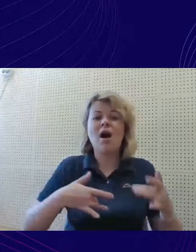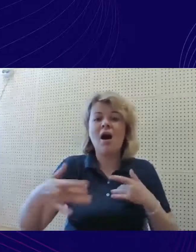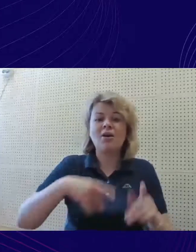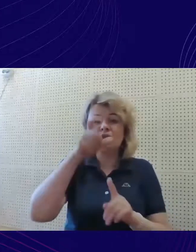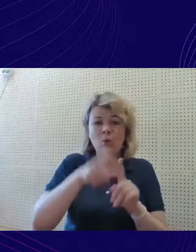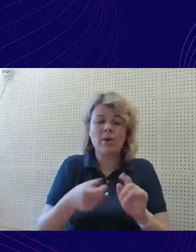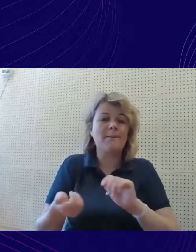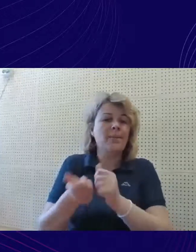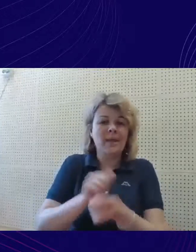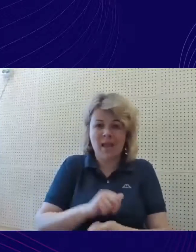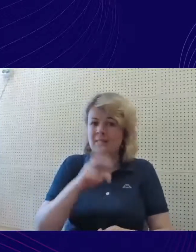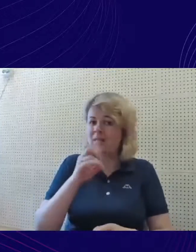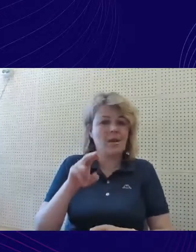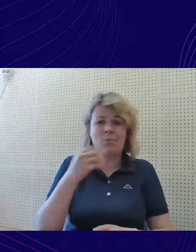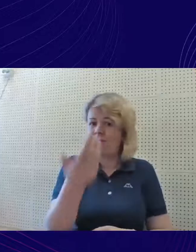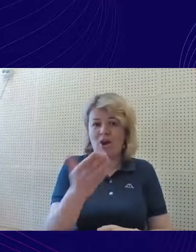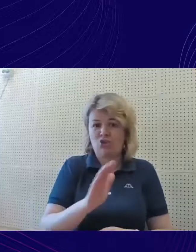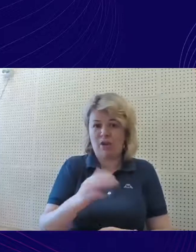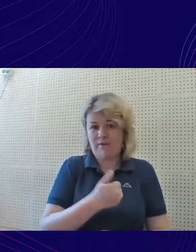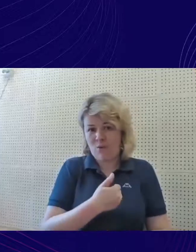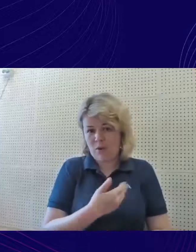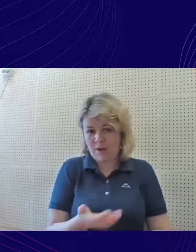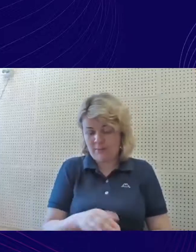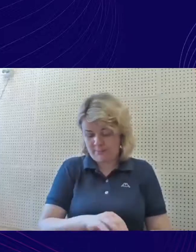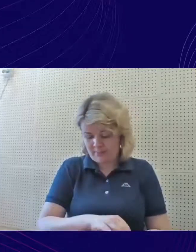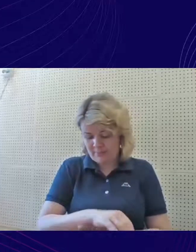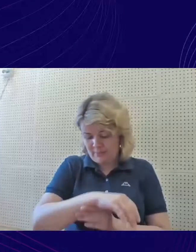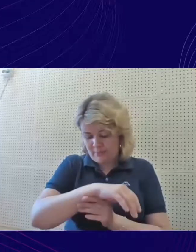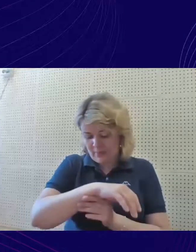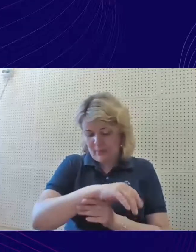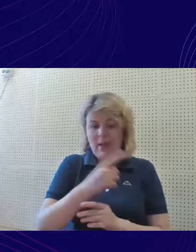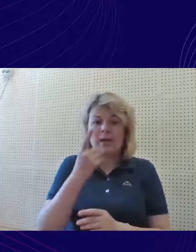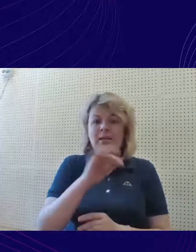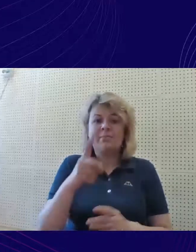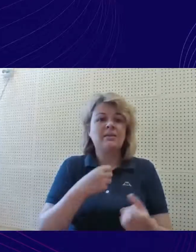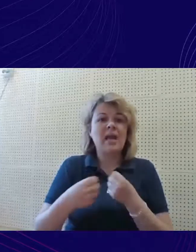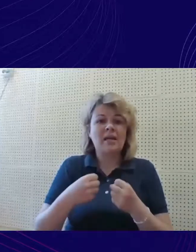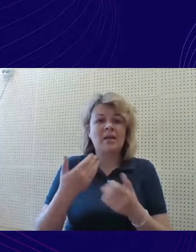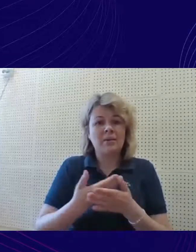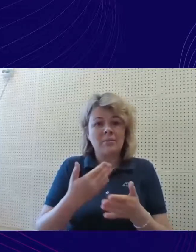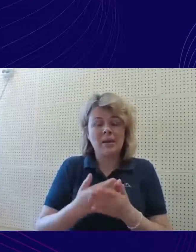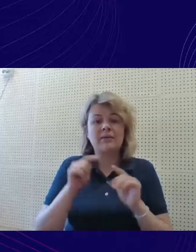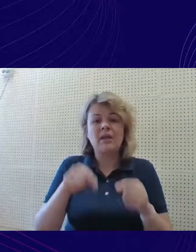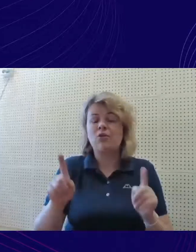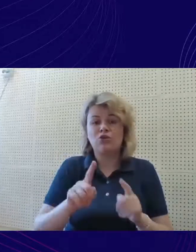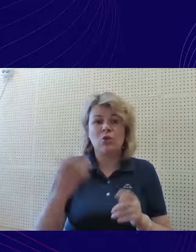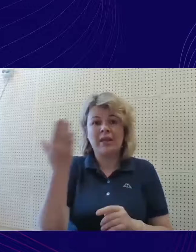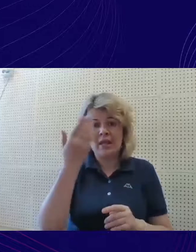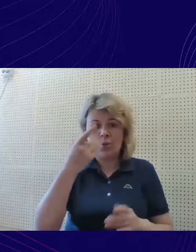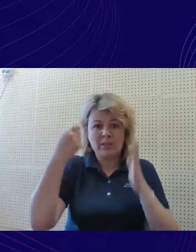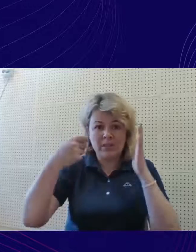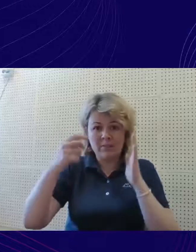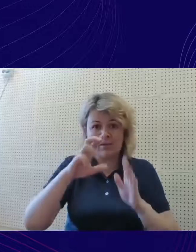меняется не по твоей воле. И одним из ярких примеров, кстати, того, что кино снимает Бог, который раз